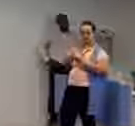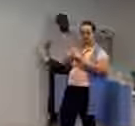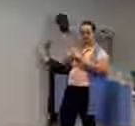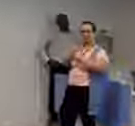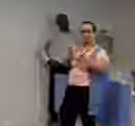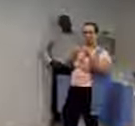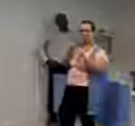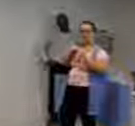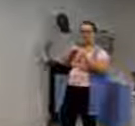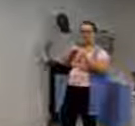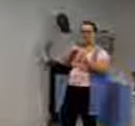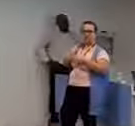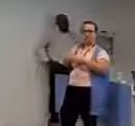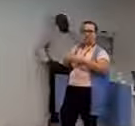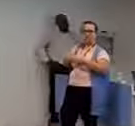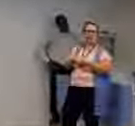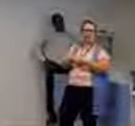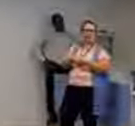coisa.